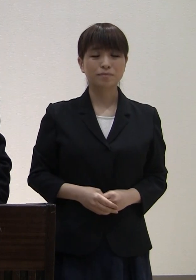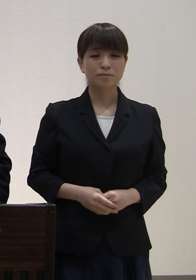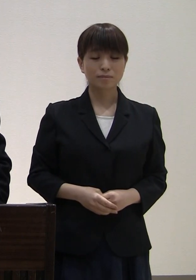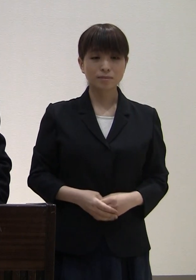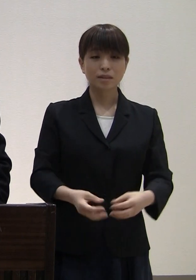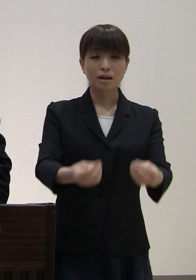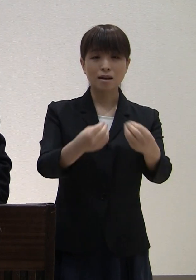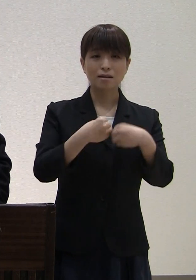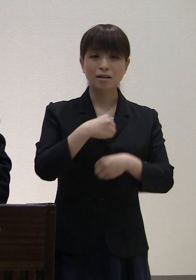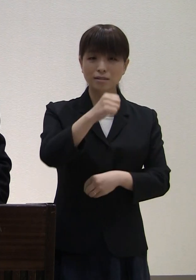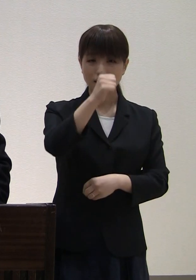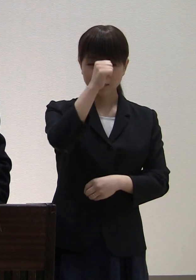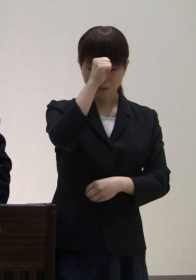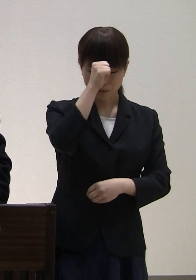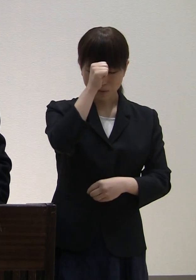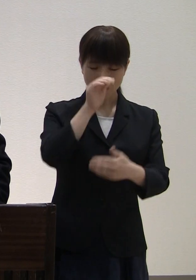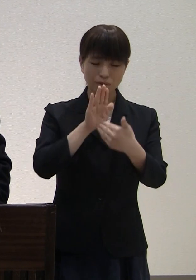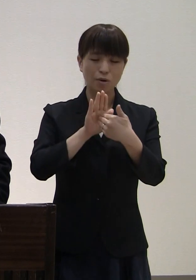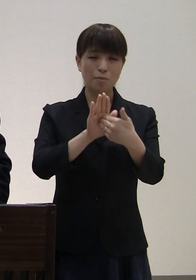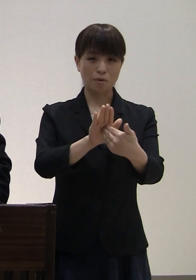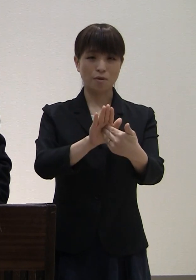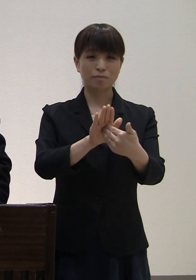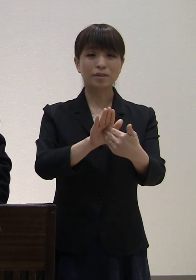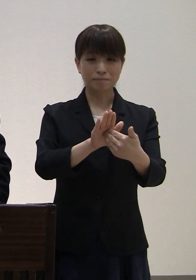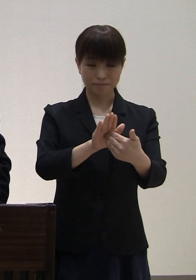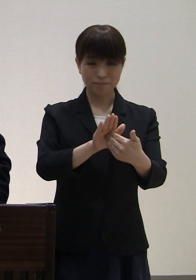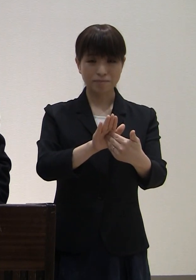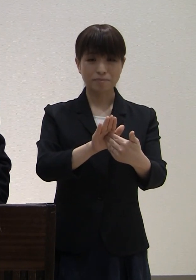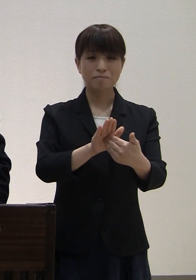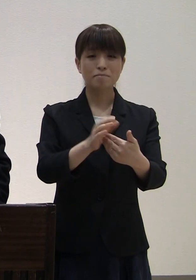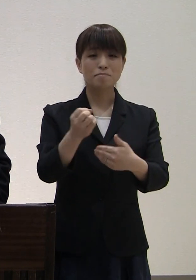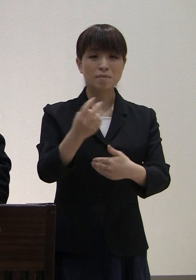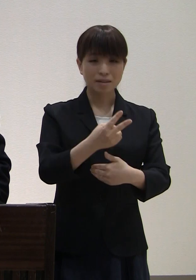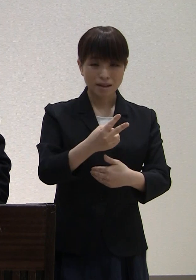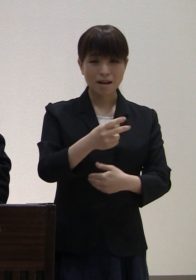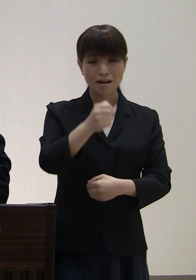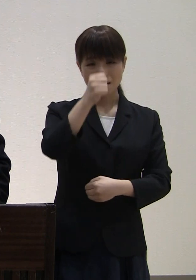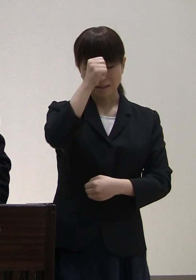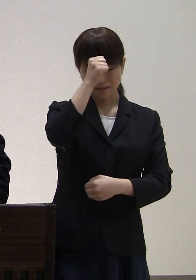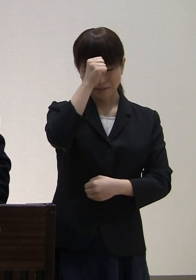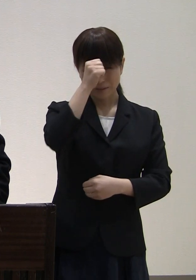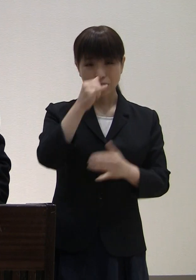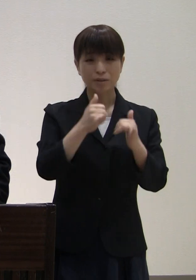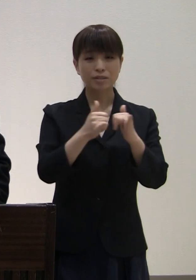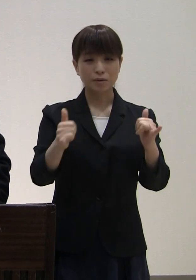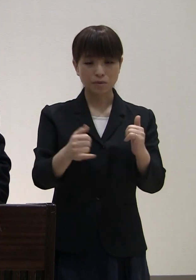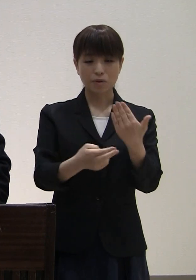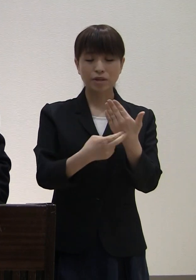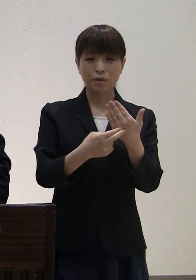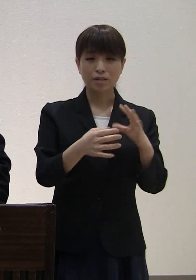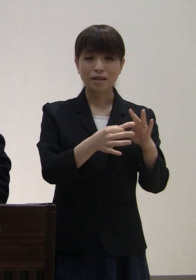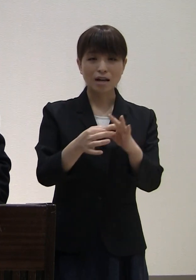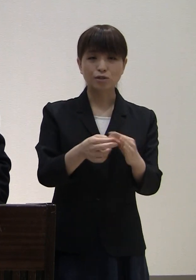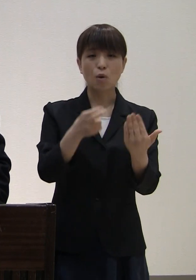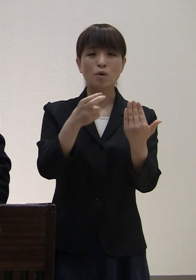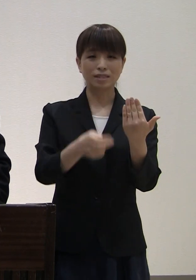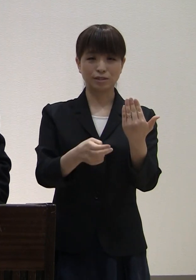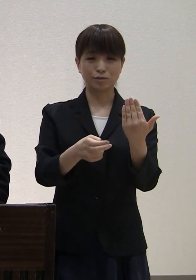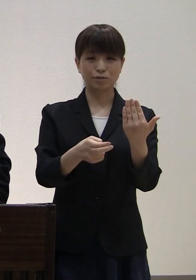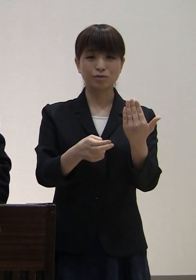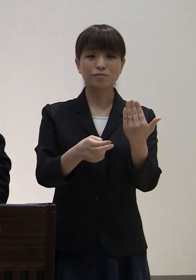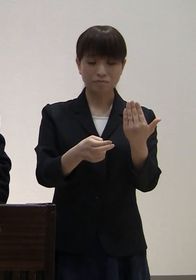感染症の予防及び感染症の患者に対する医療に関する法律、いわゆる感染